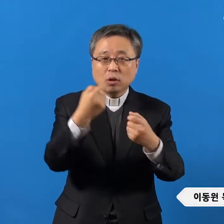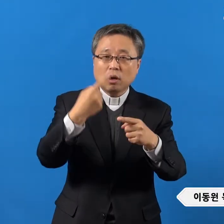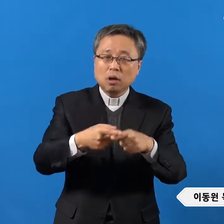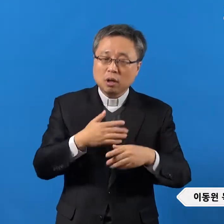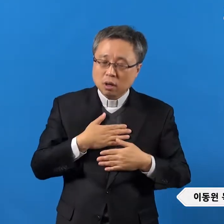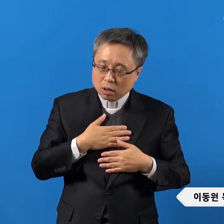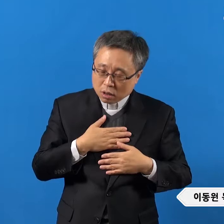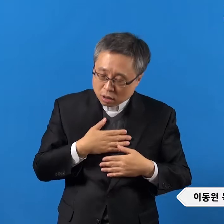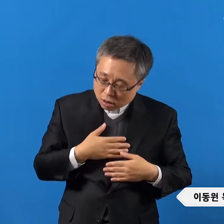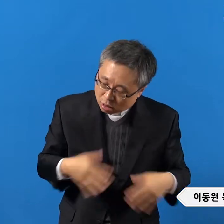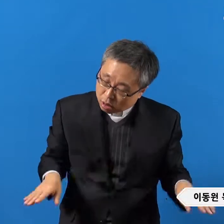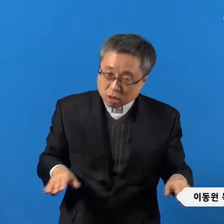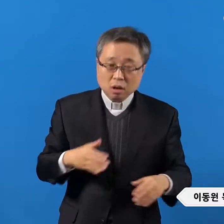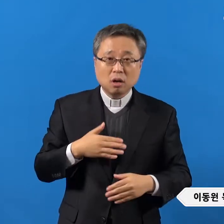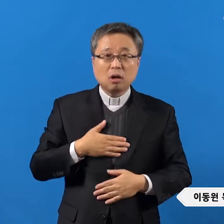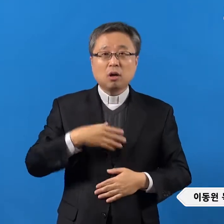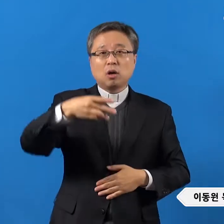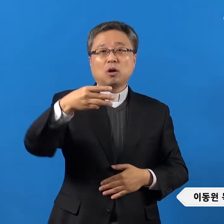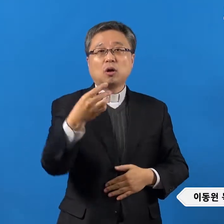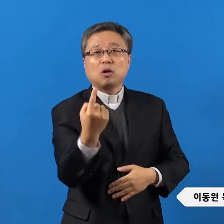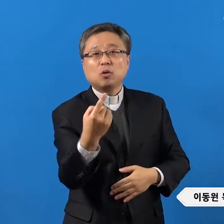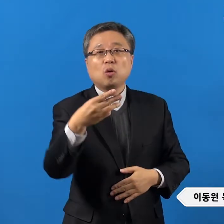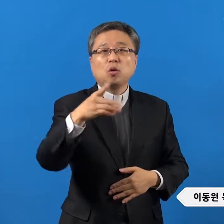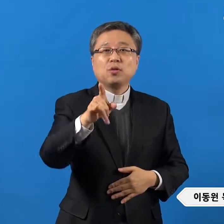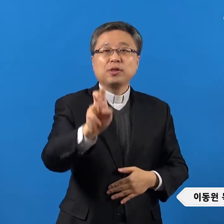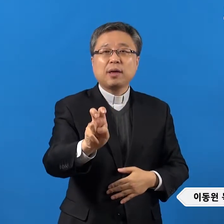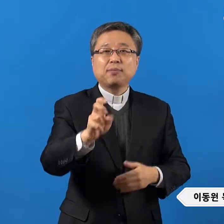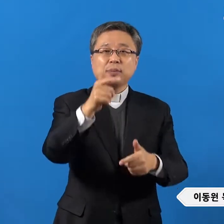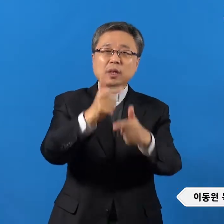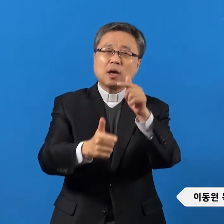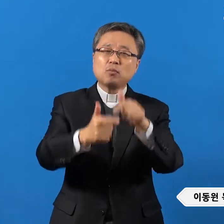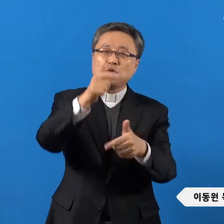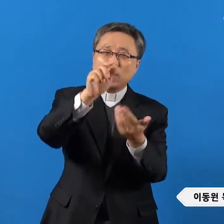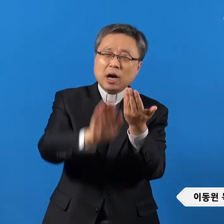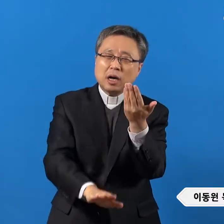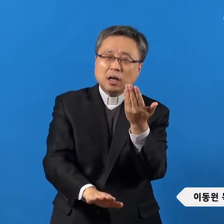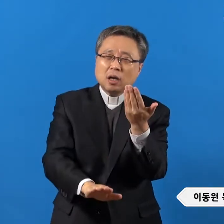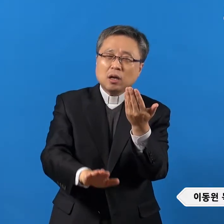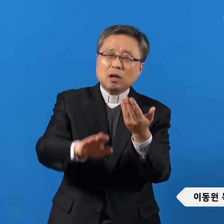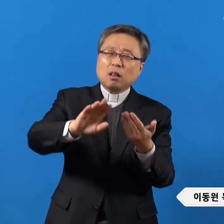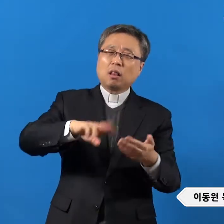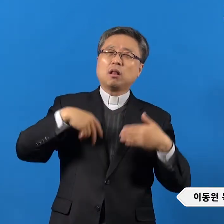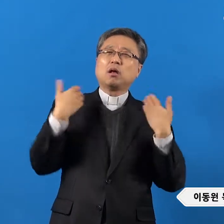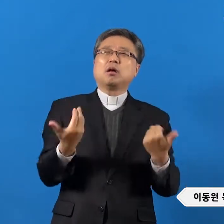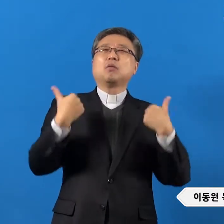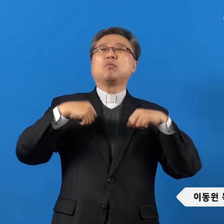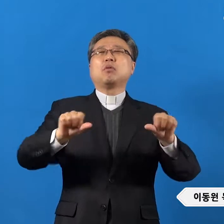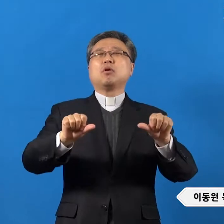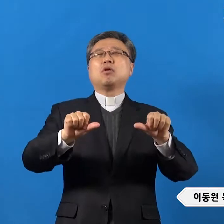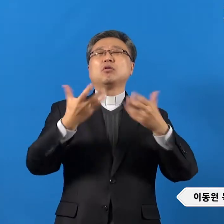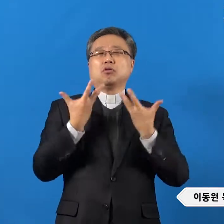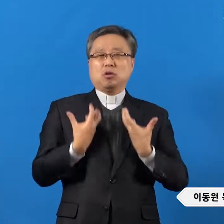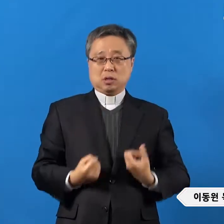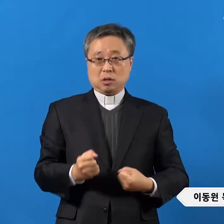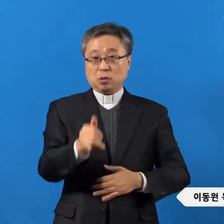지쳐버렸습니다. 노뎀나무 아래 주저앉아 실망하고 좌절하고 있었을 때 하나님이 엘리야